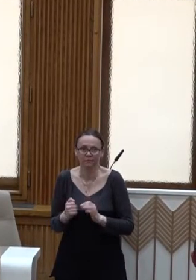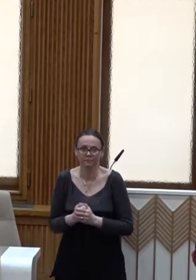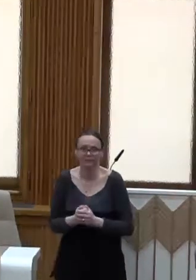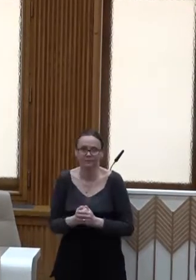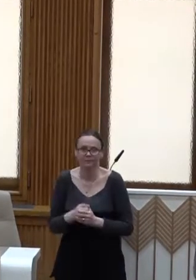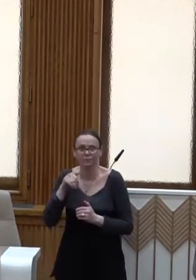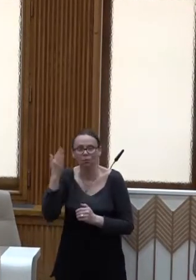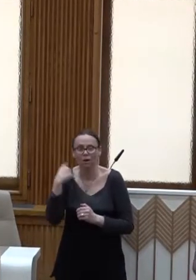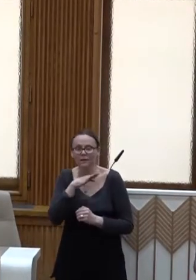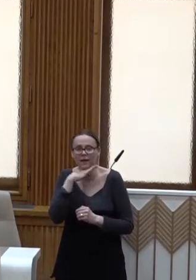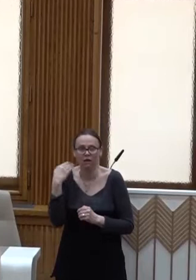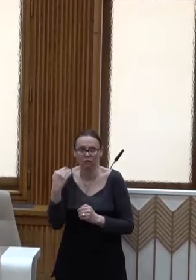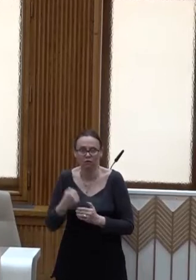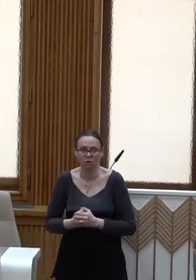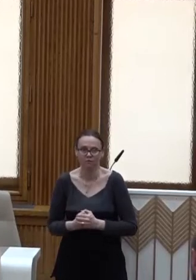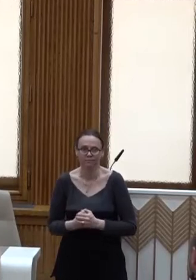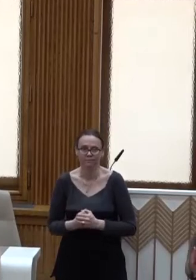mora biti dovolj za